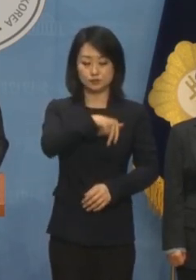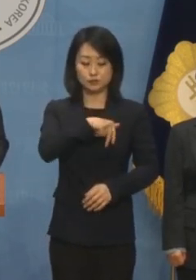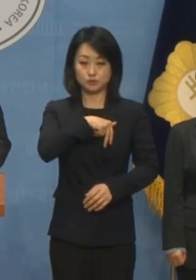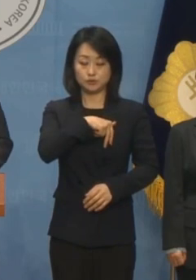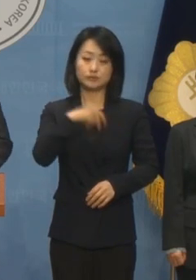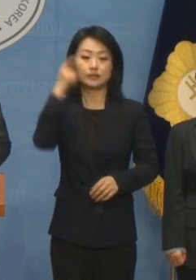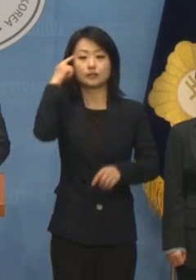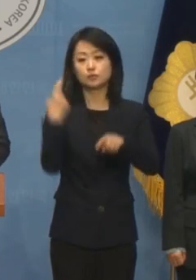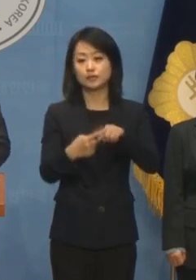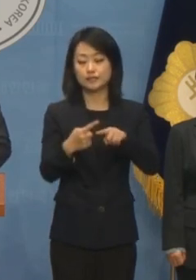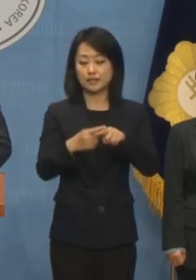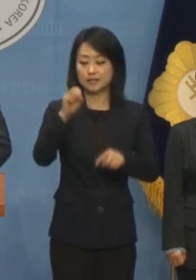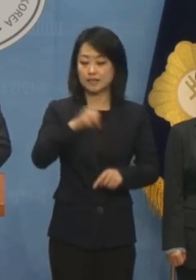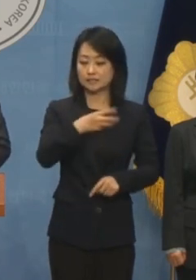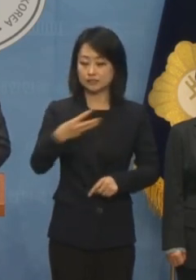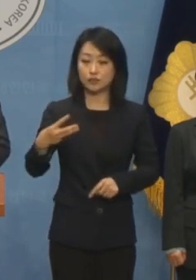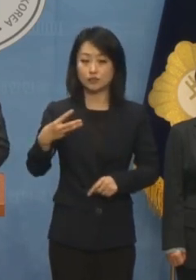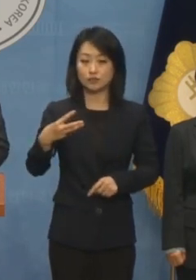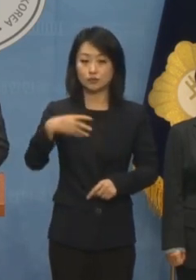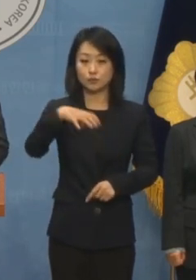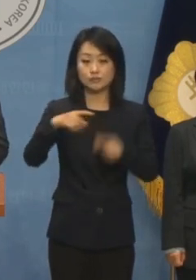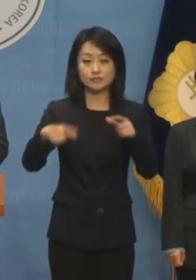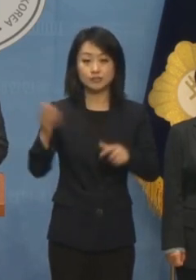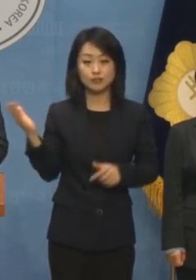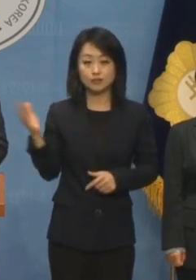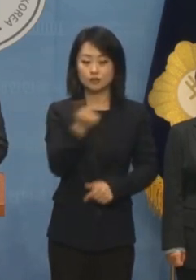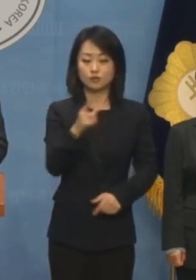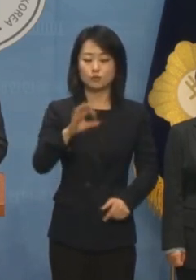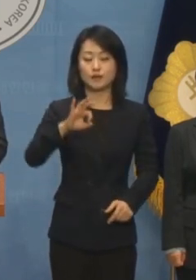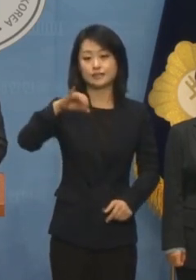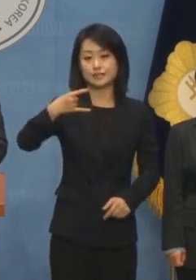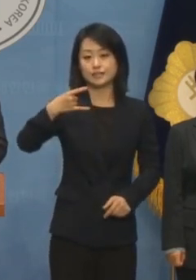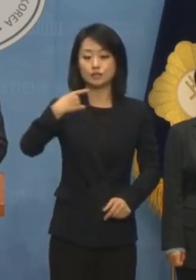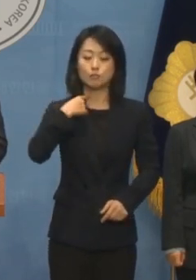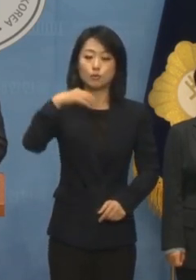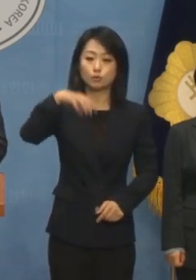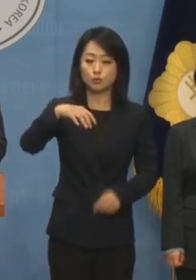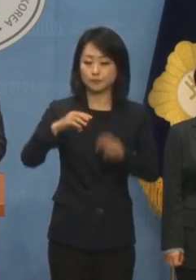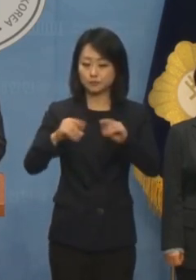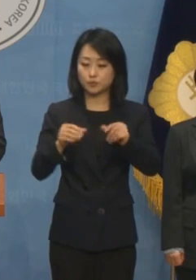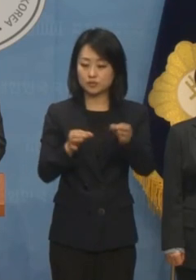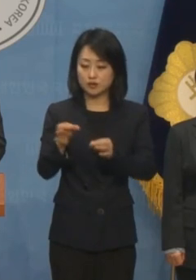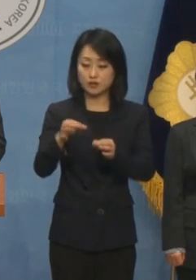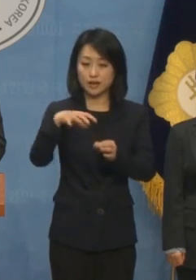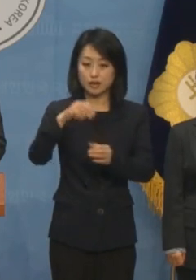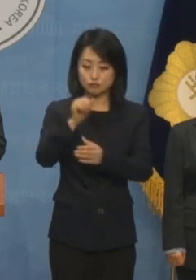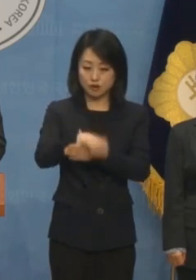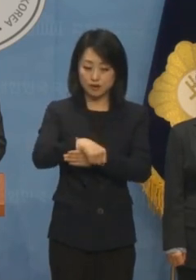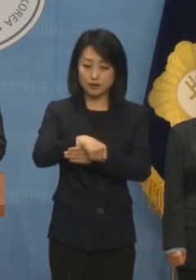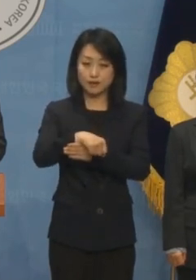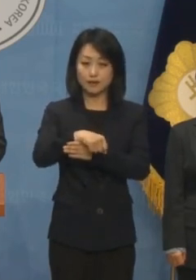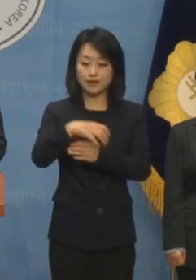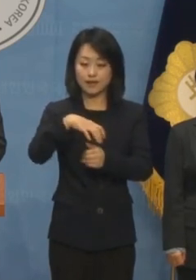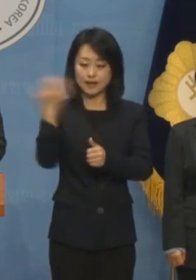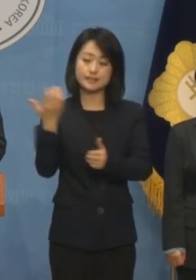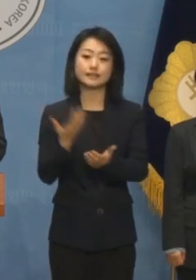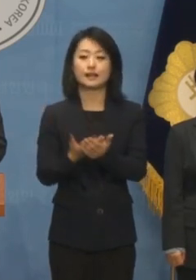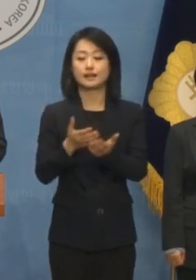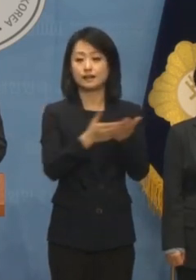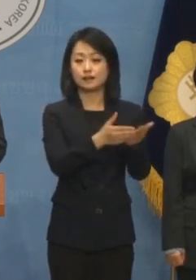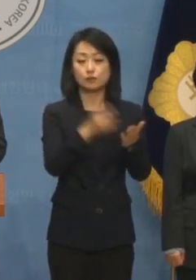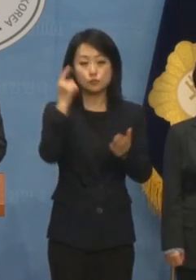서울 양천갑 지역구를 둔 저 황희도 목동 토지거래 허가구역 해제를 약속했습니다. 양천구 발전을